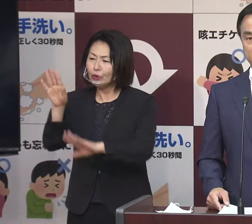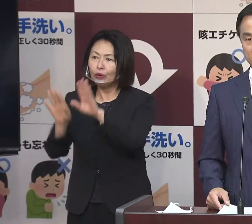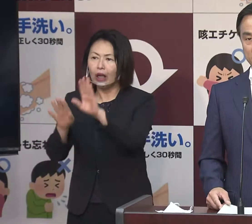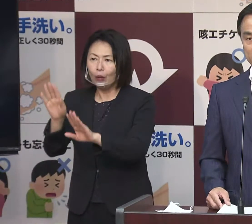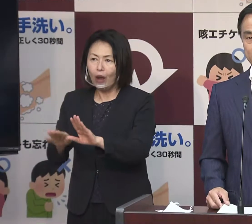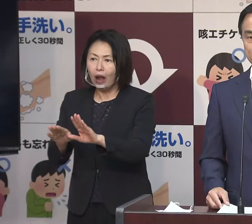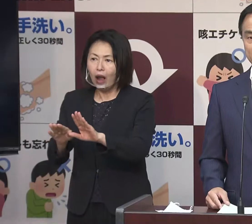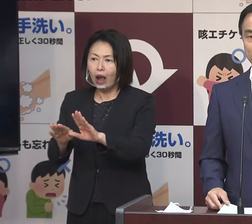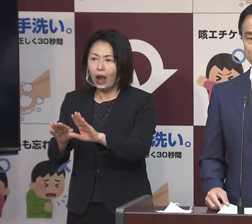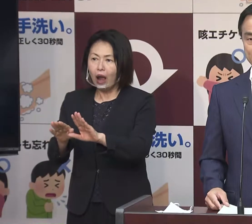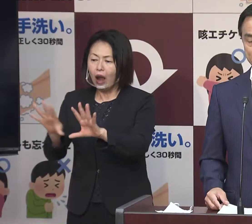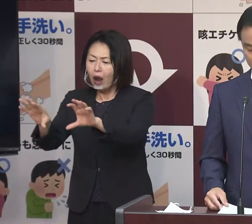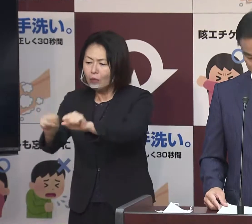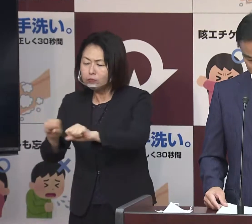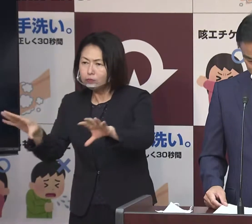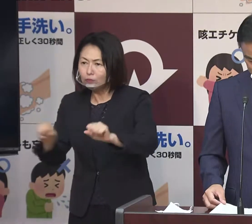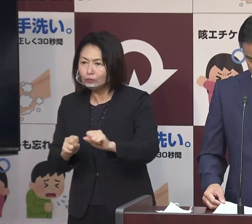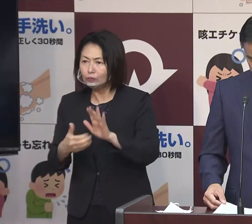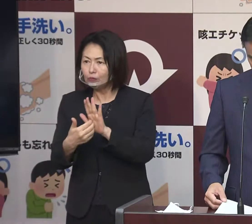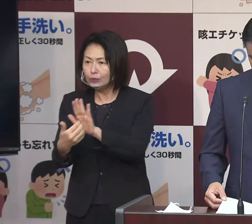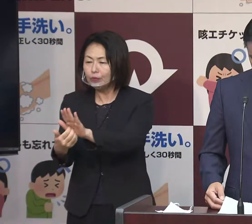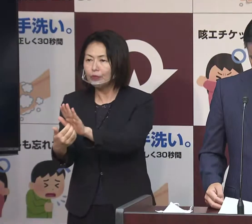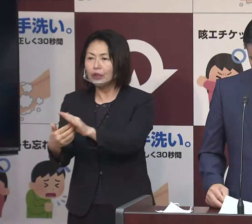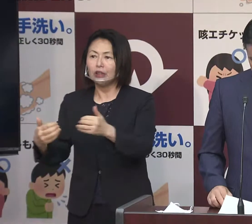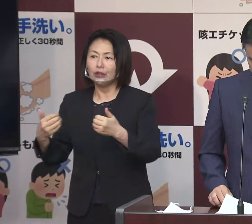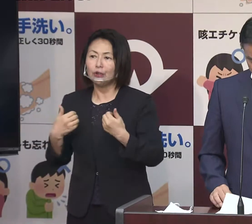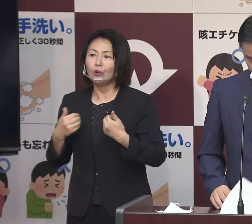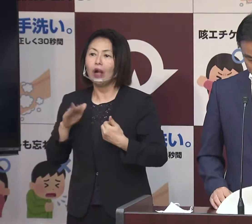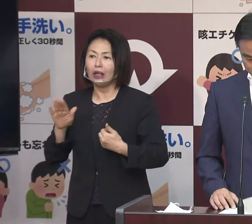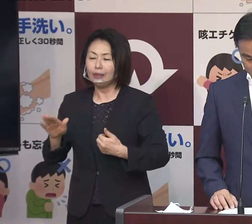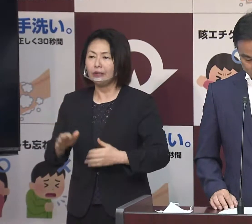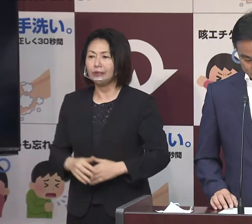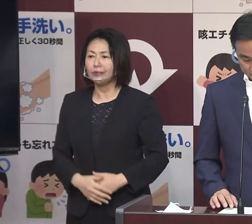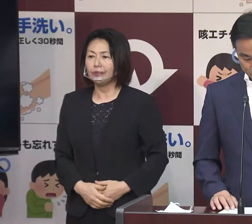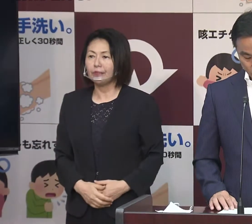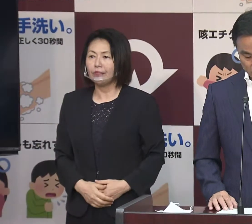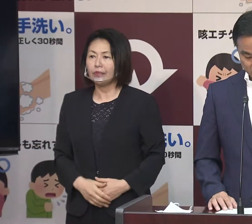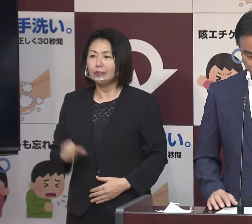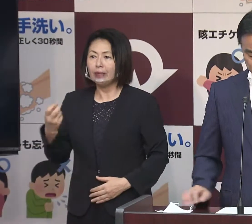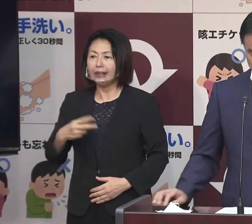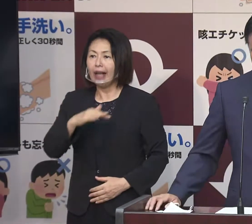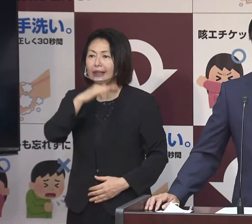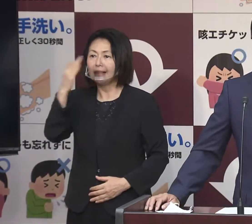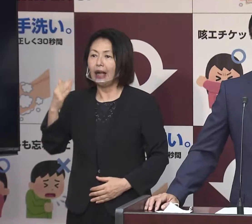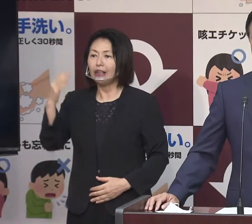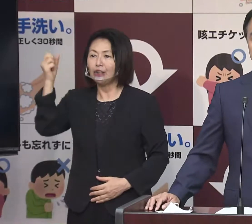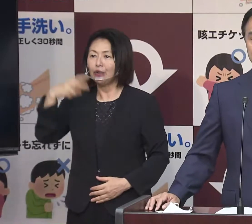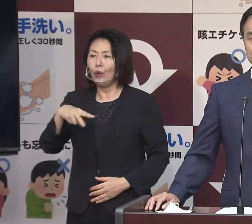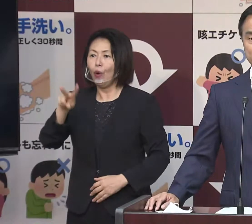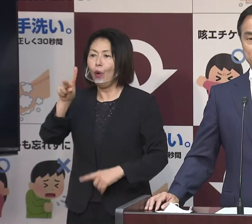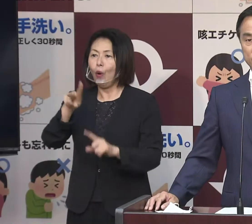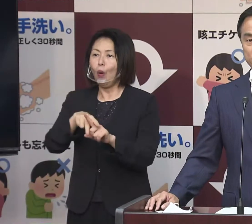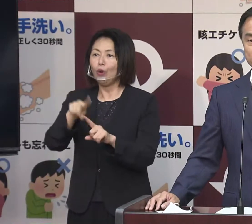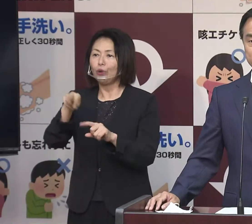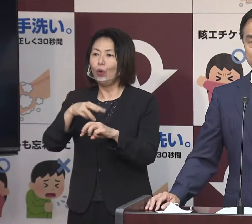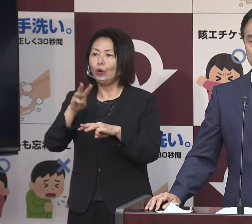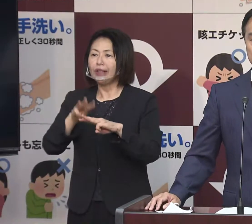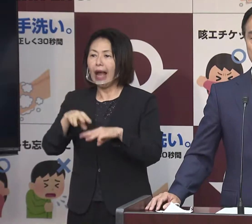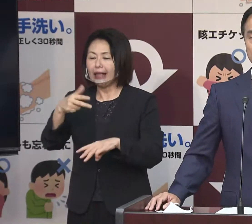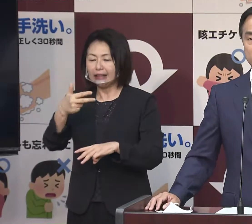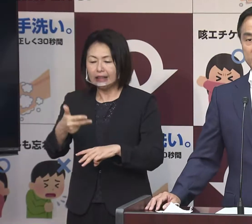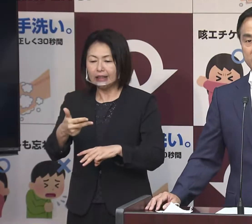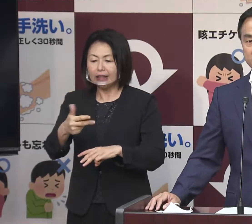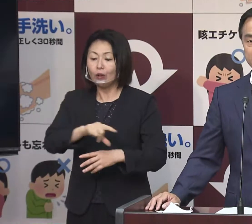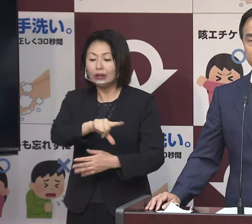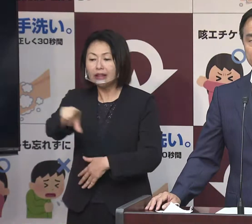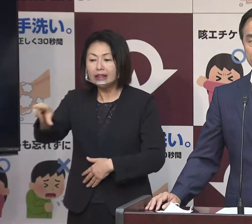防いでいかなければいけません。ですので、この度ですね、山陽小野田市、そしてまた地元の猟員組合のご協